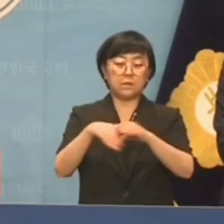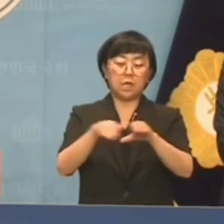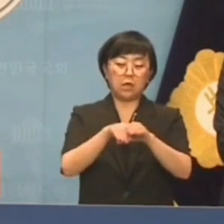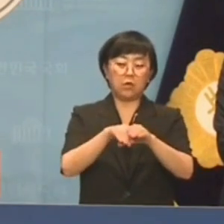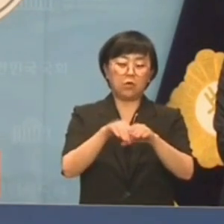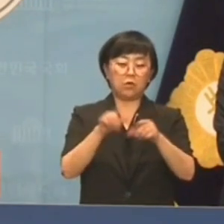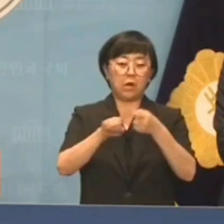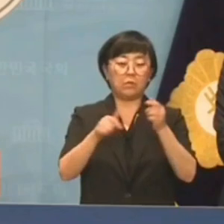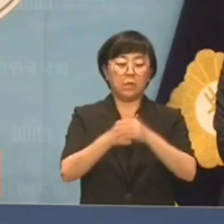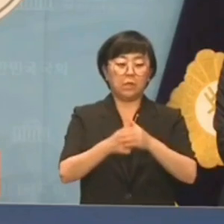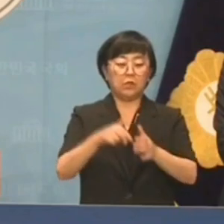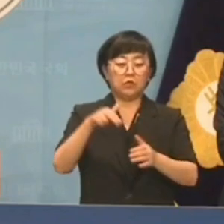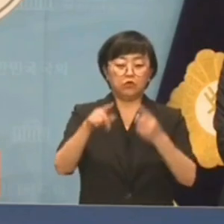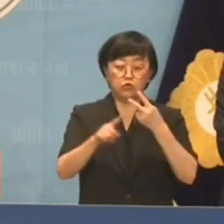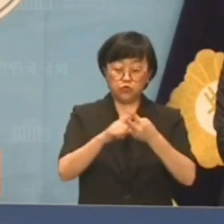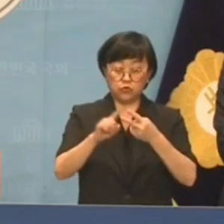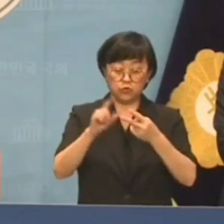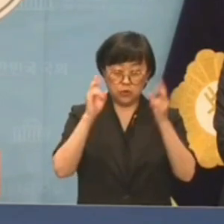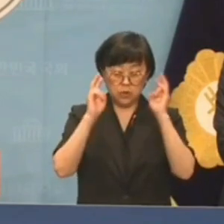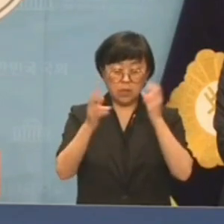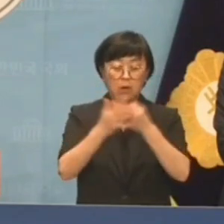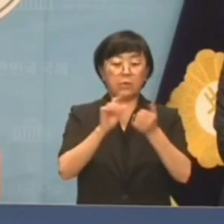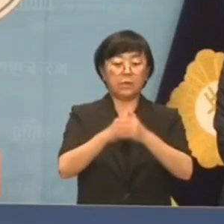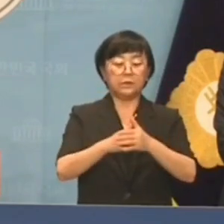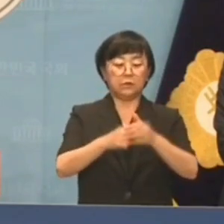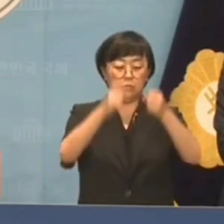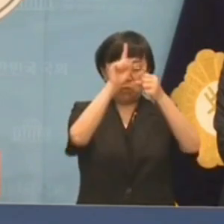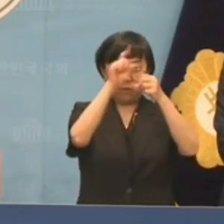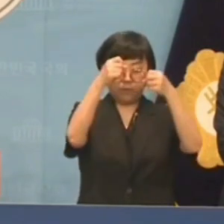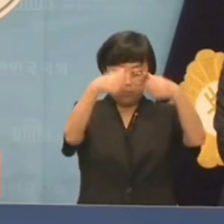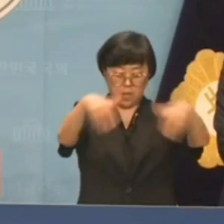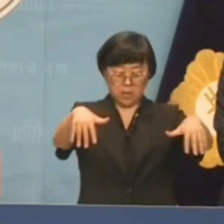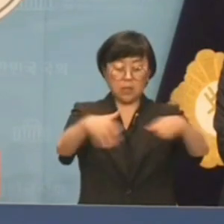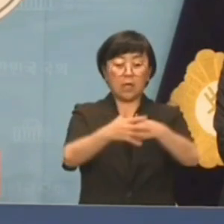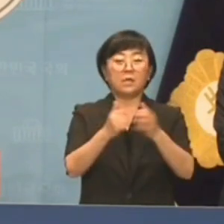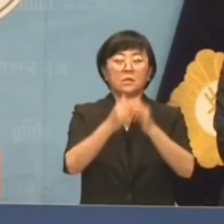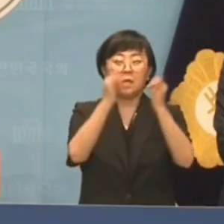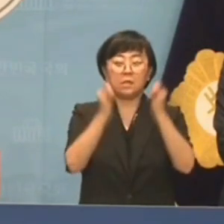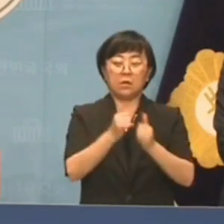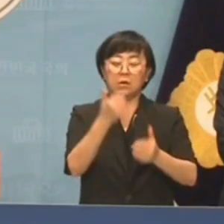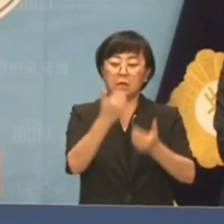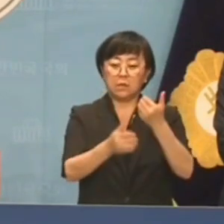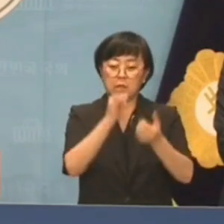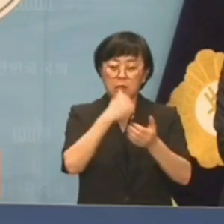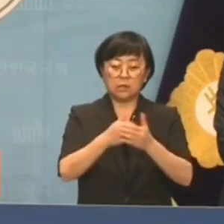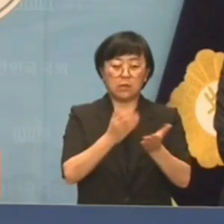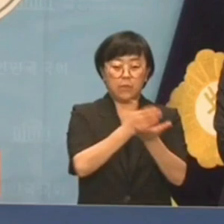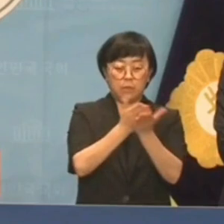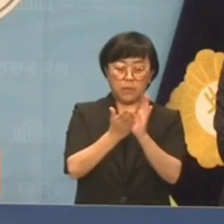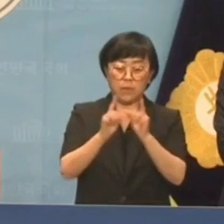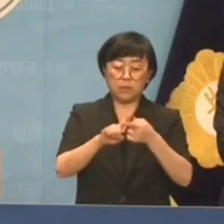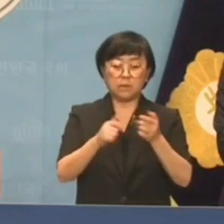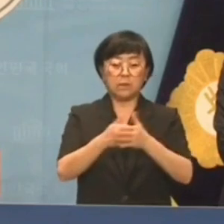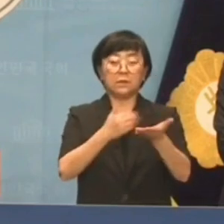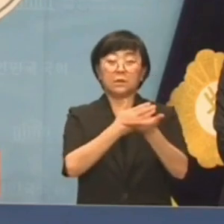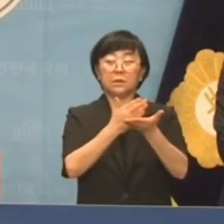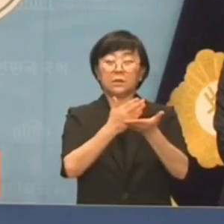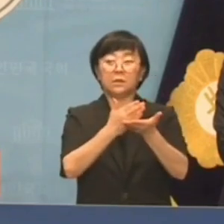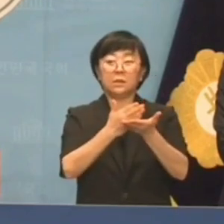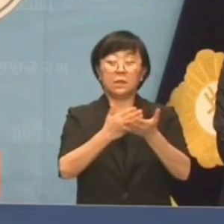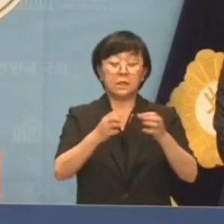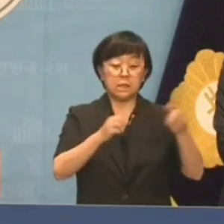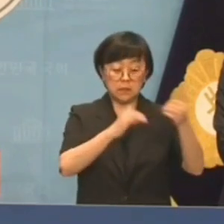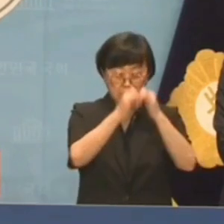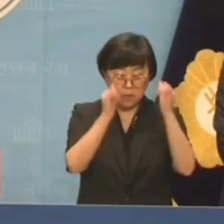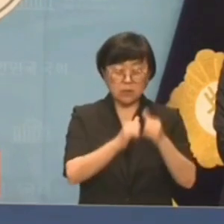등 범정부 협력 행정을 통해 사회적 갈등이 첨예한 특고노동자 업종 분야에서 다양한 사회적